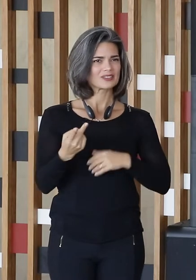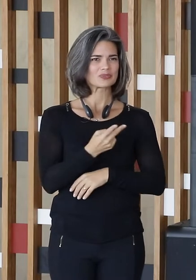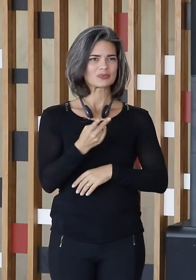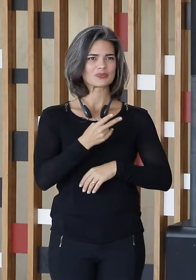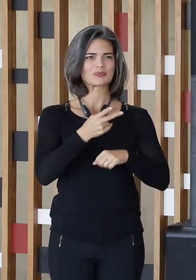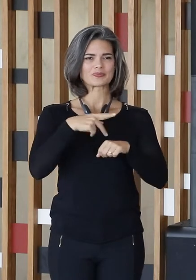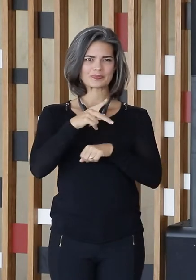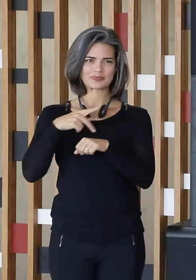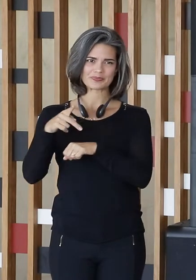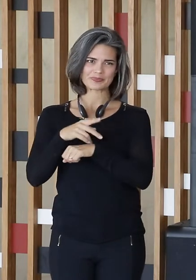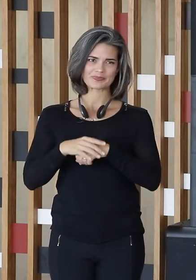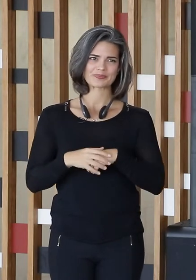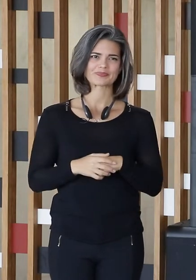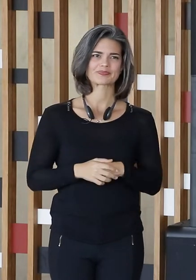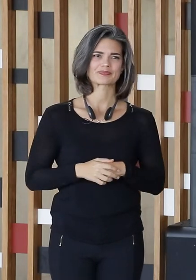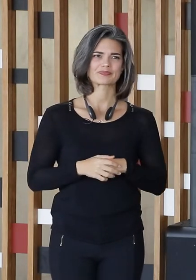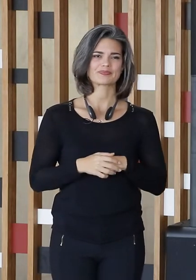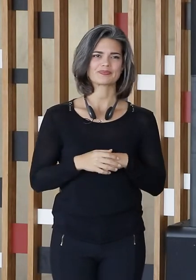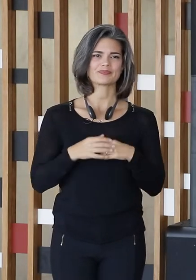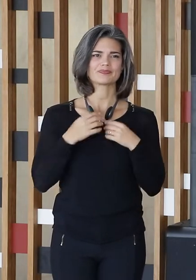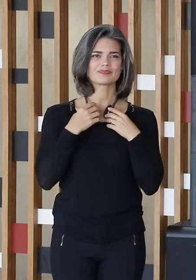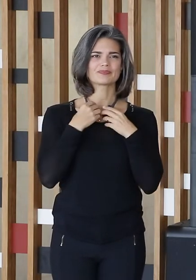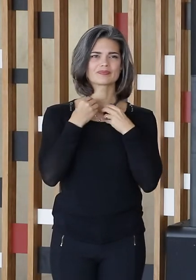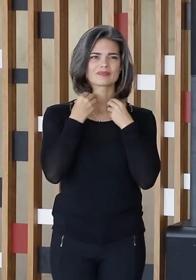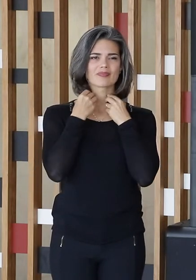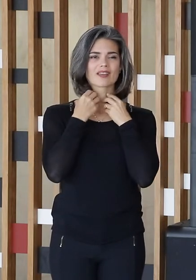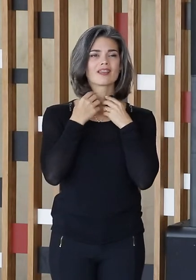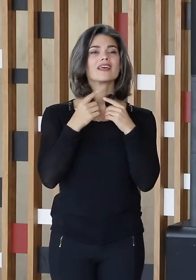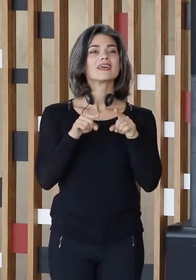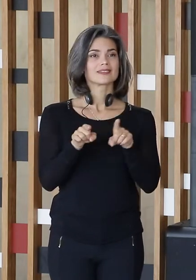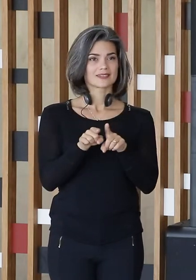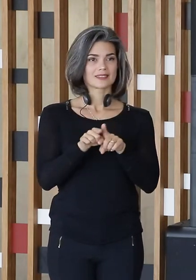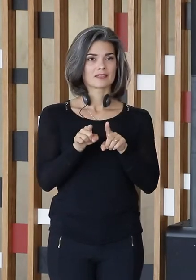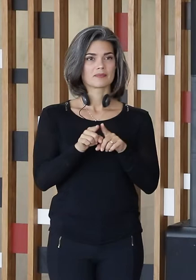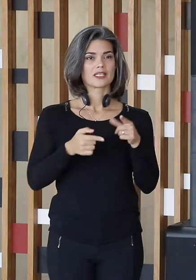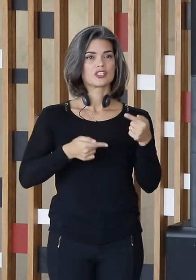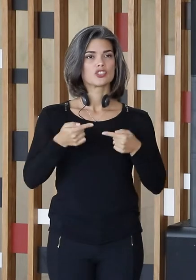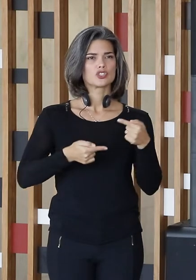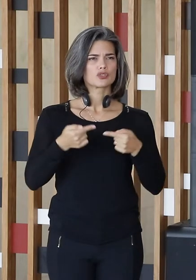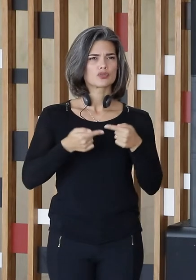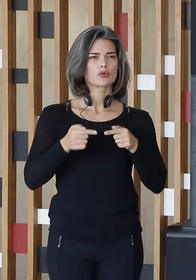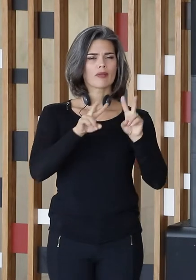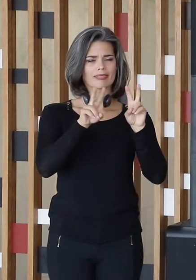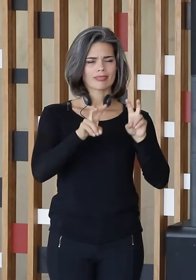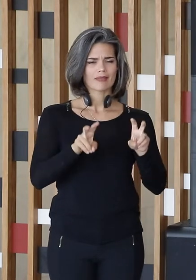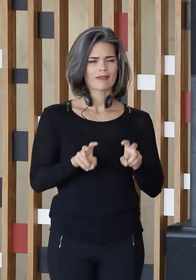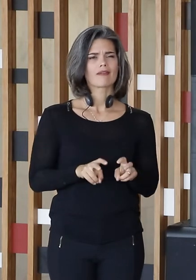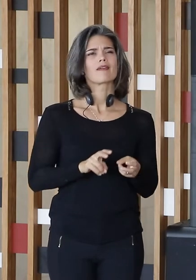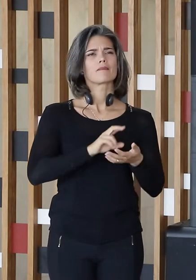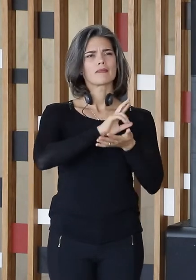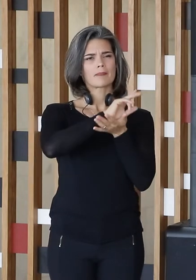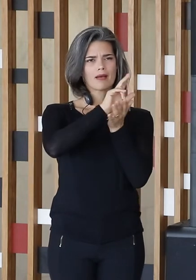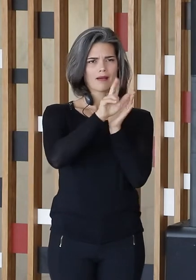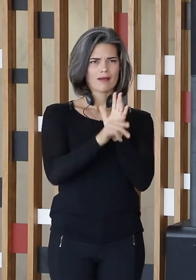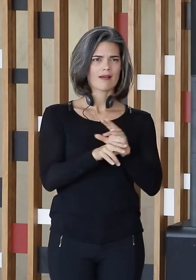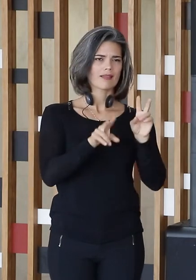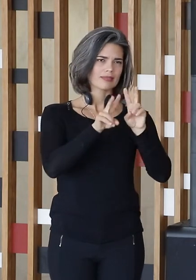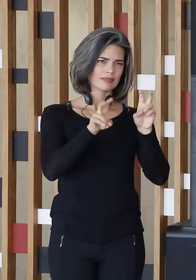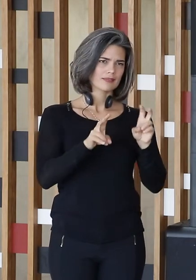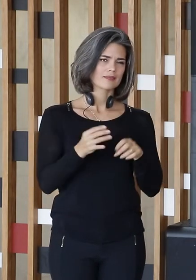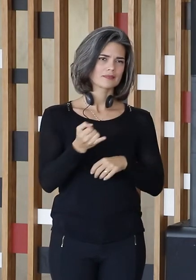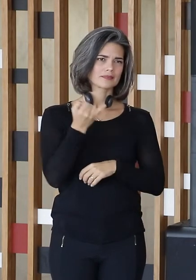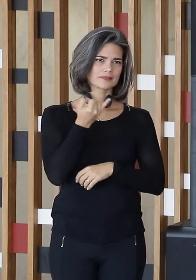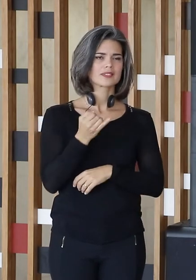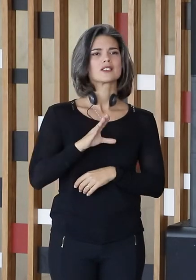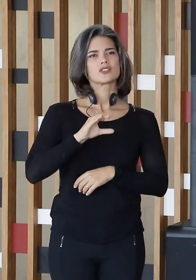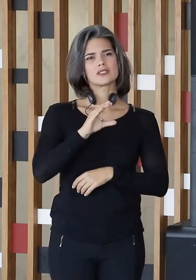dois de veículos entre os dois países. Discutimos aqui vários temas, temas de cooperação, temas de